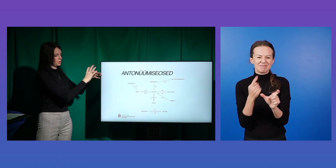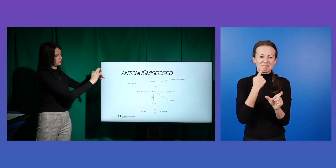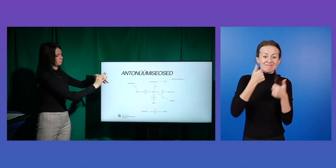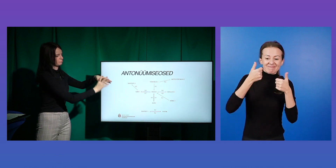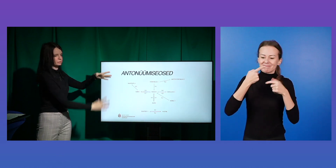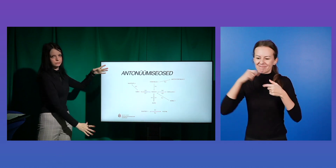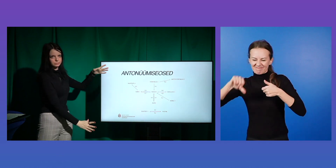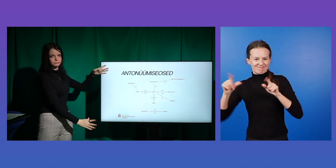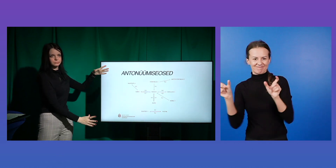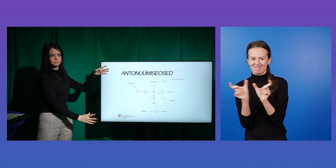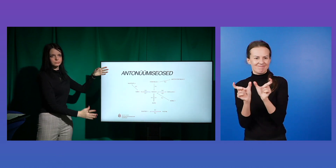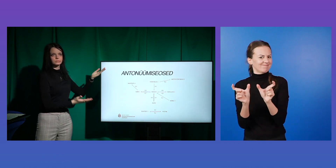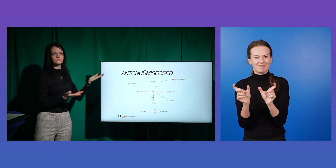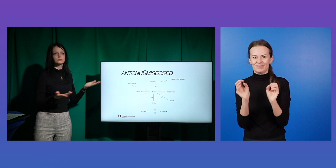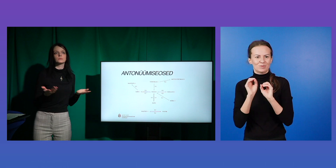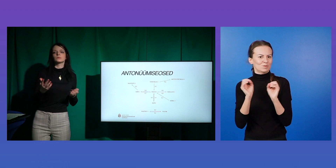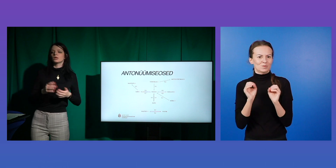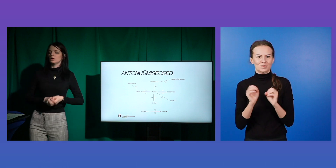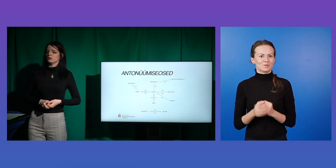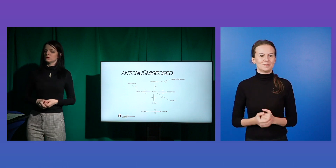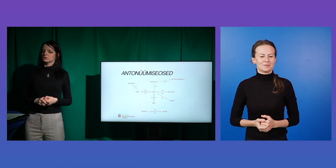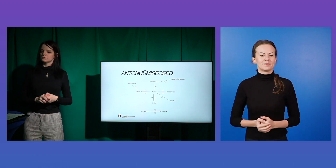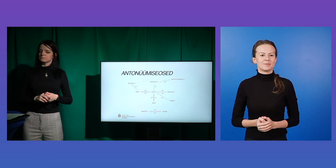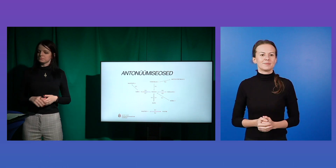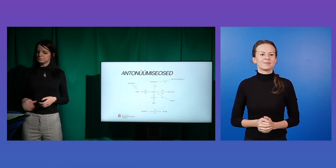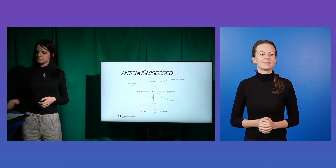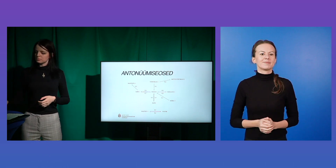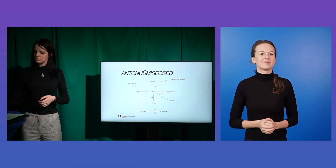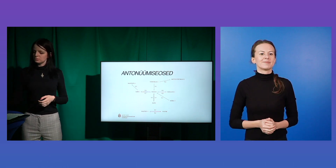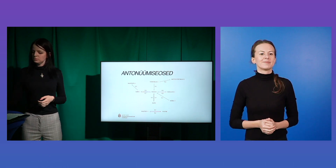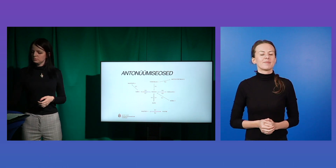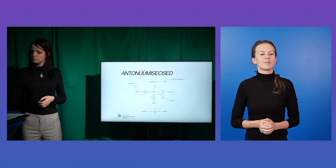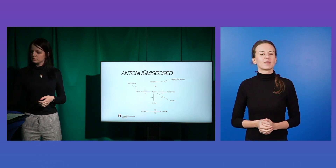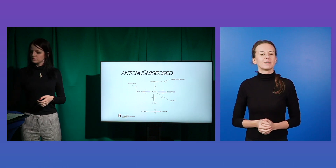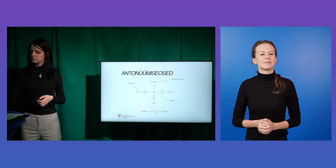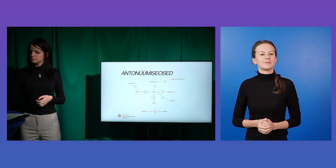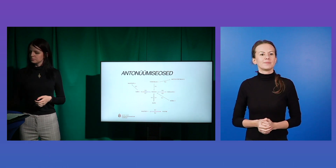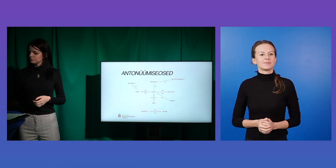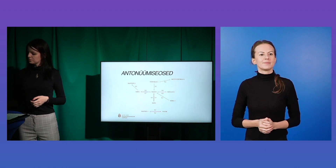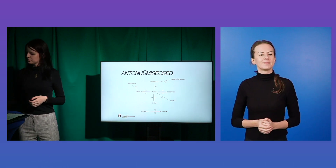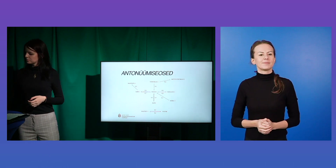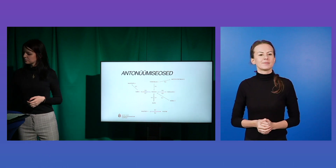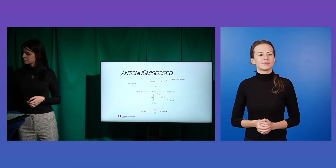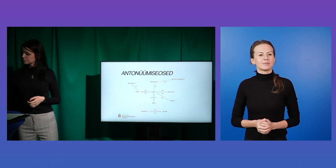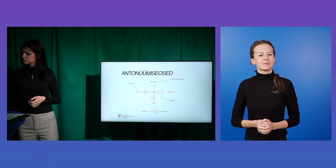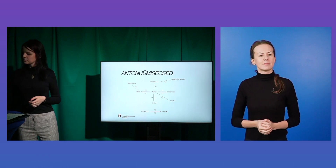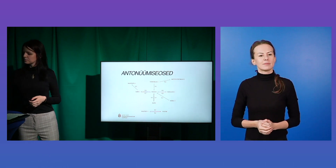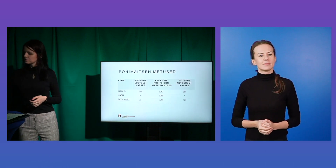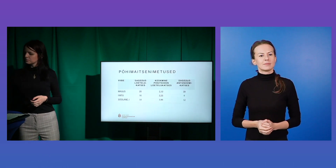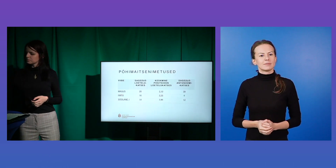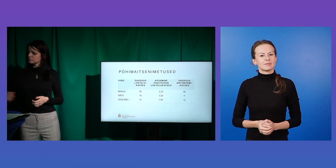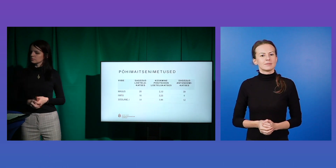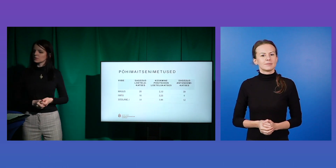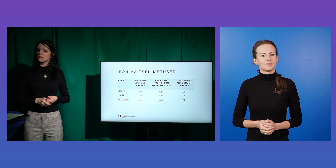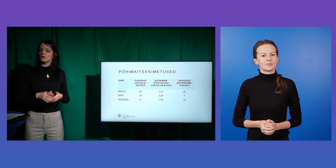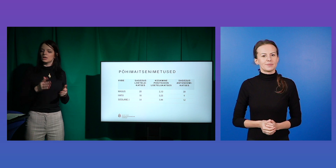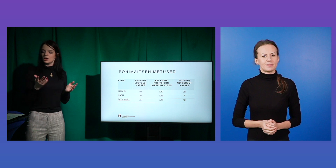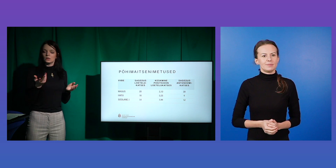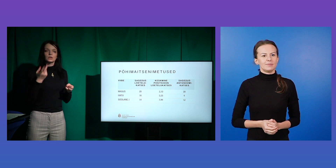Ülemised sõnad on kõik oma vahel seoses, aga need maitsev ja vastik ei ole oma vahel seoses siin nagu ülejäänud süsteemis.